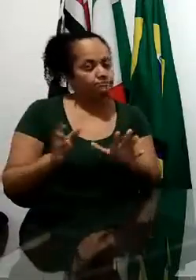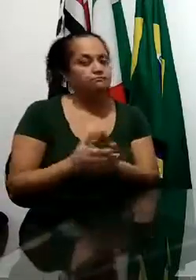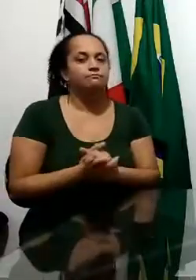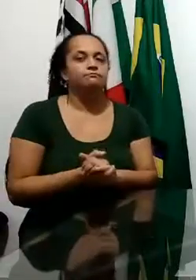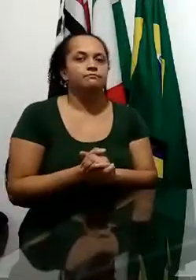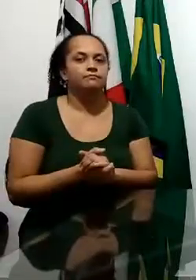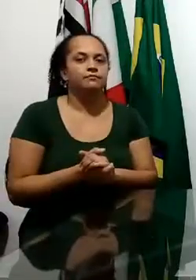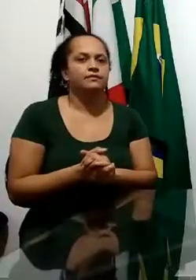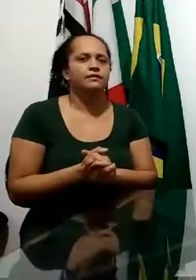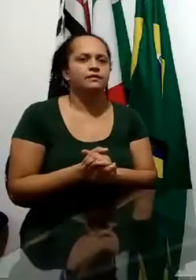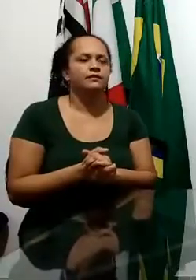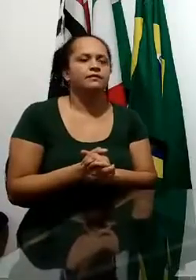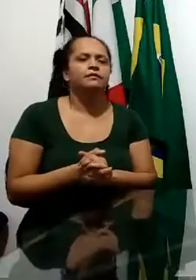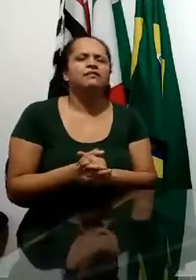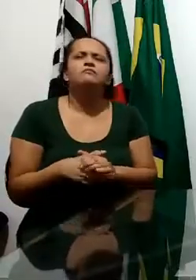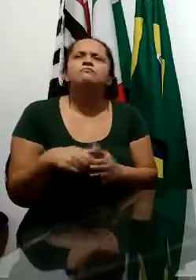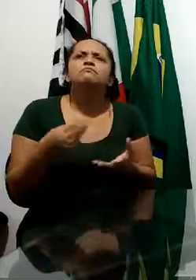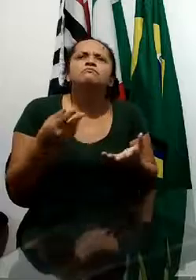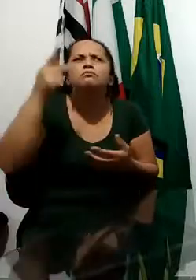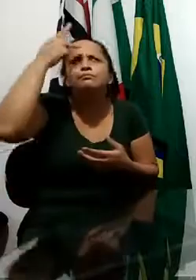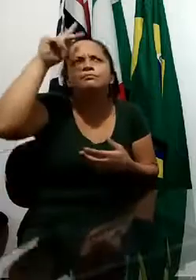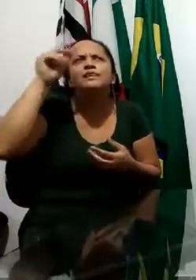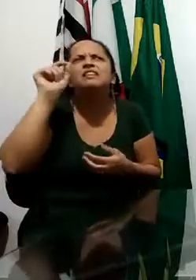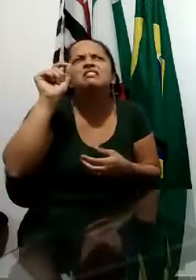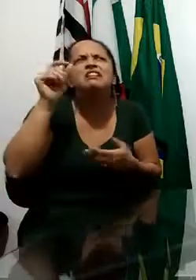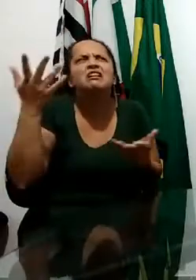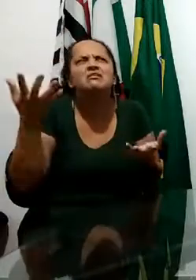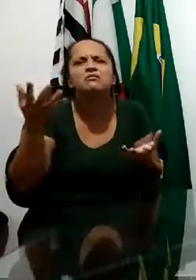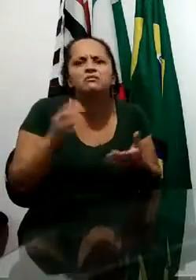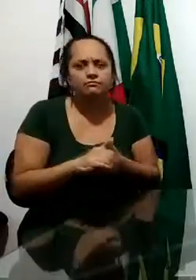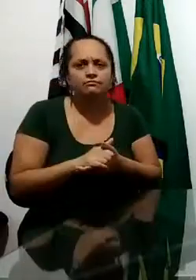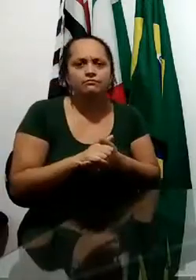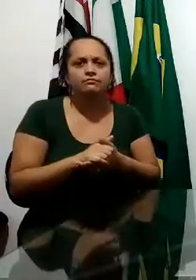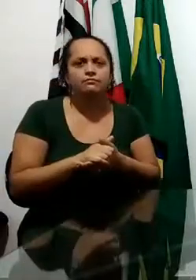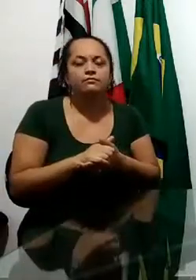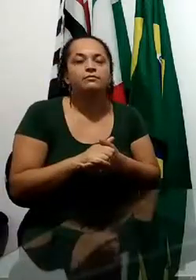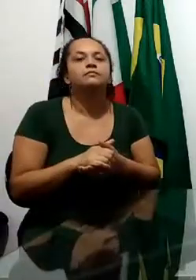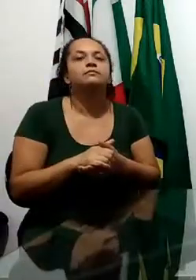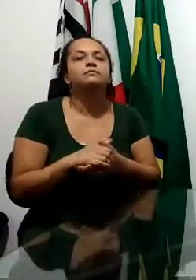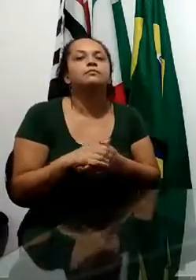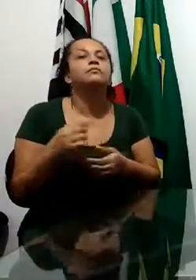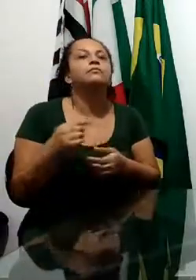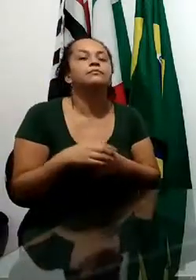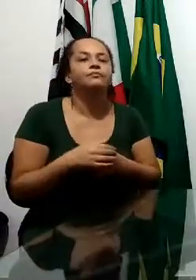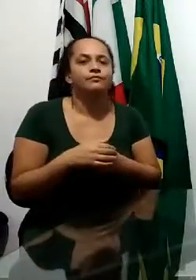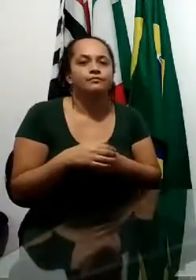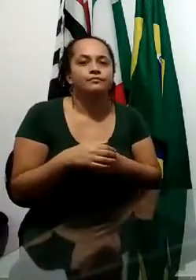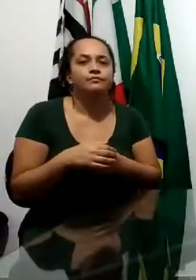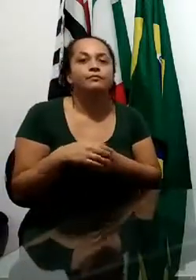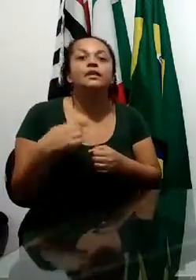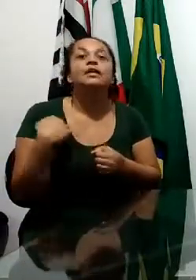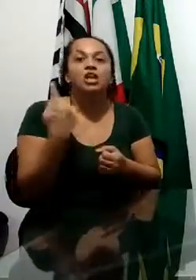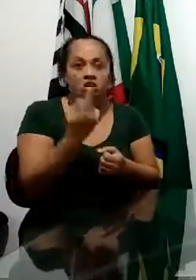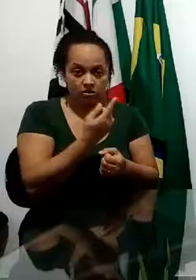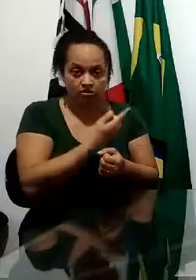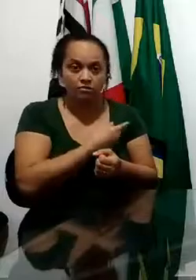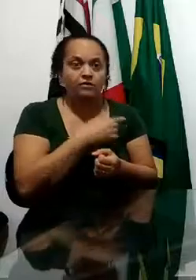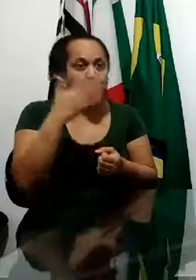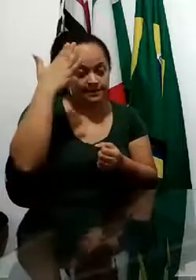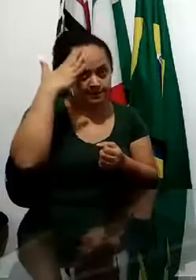E para que servem esses dons? É para capacitar os 5 ministérios, como